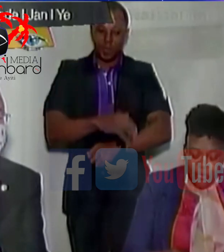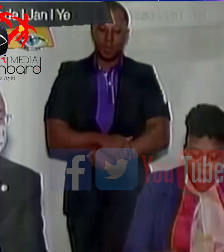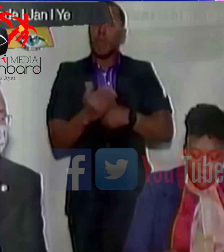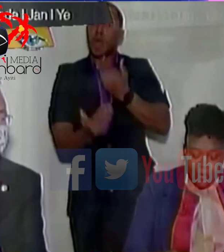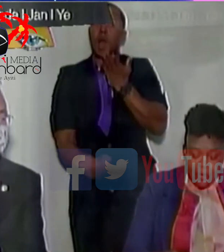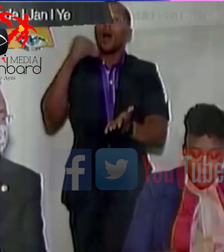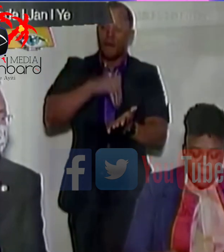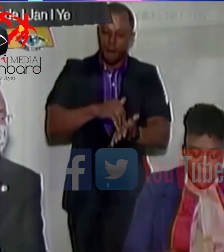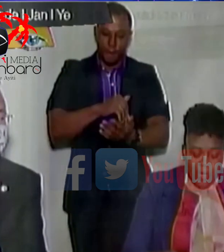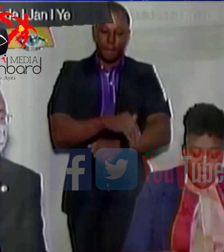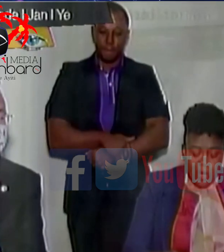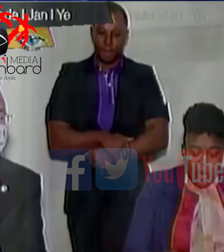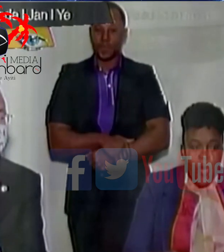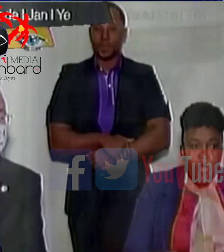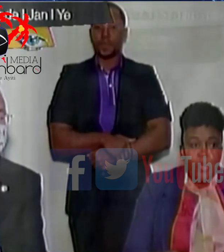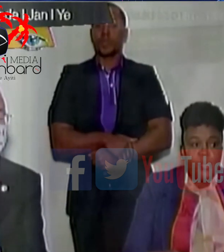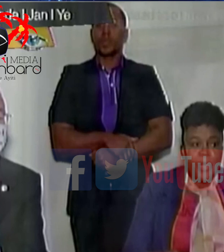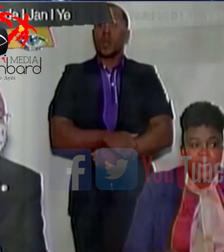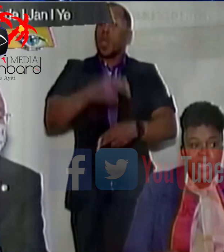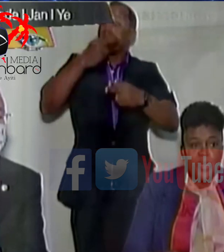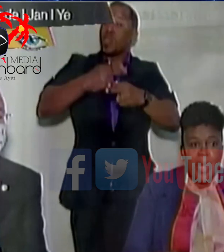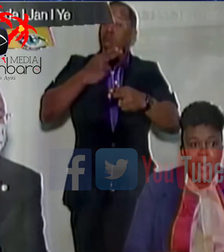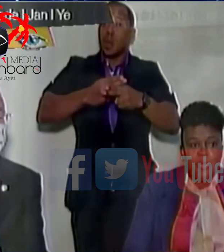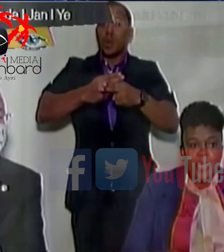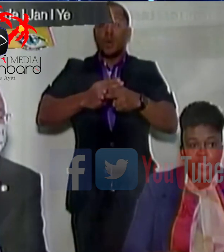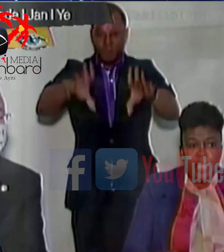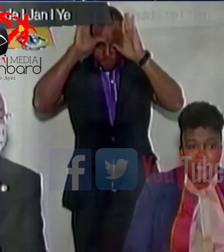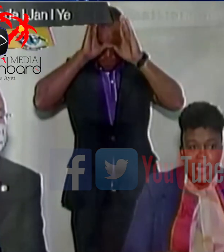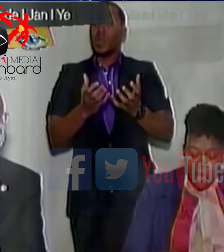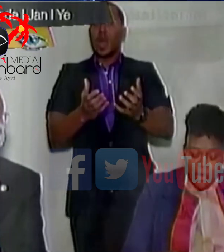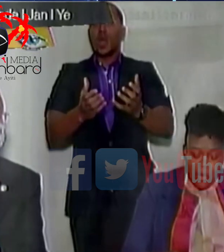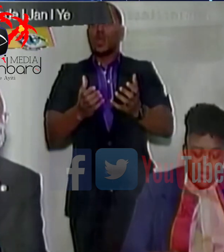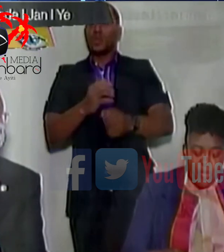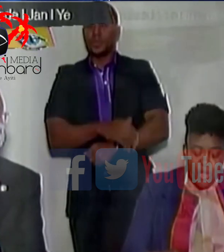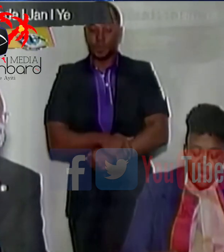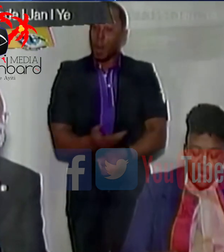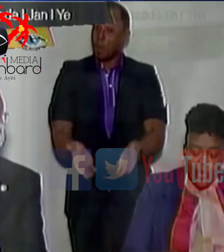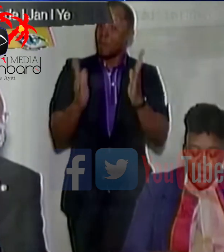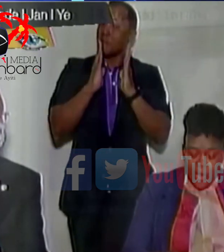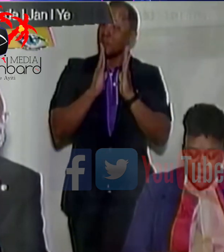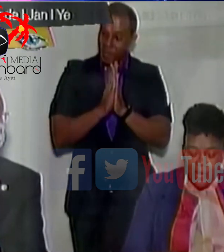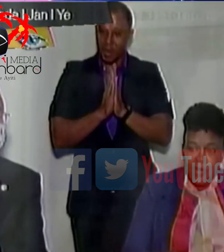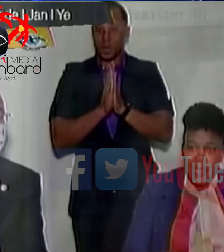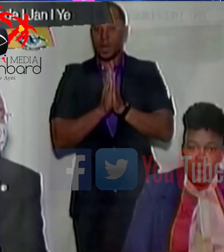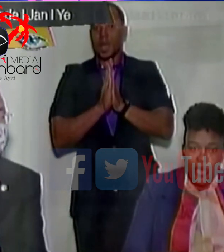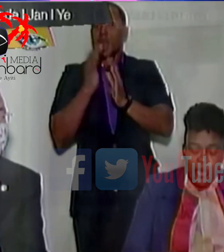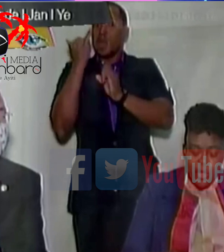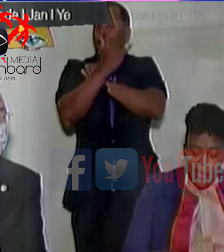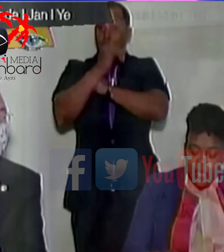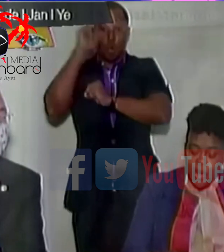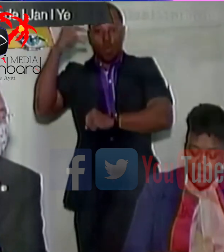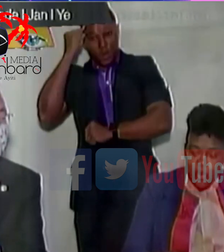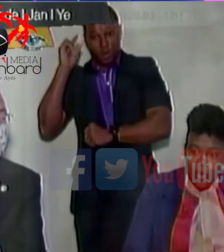Encore une fois, au nom du président de la République, Son Excellence Monsieur Jovenel Moïse,